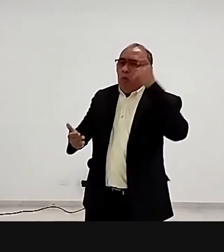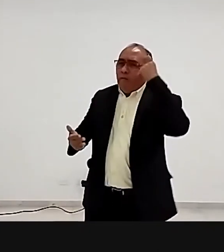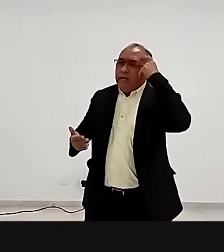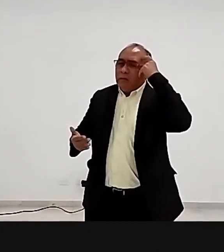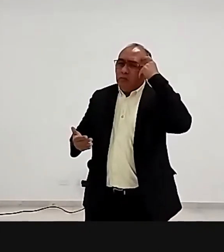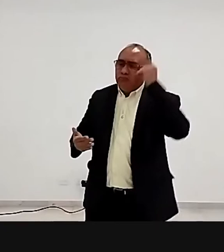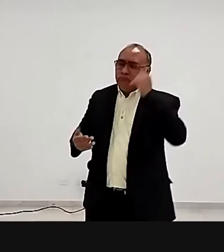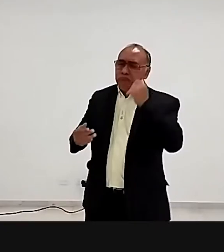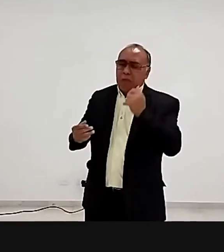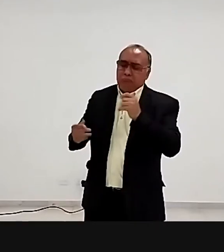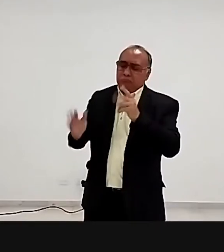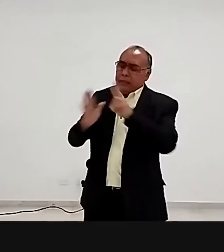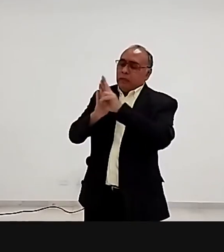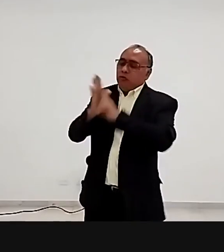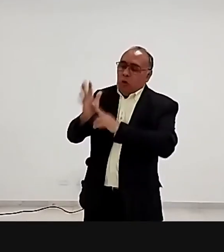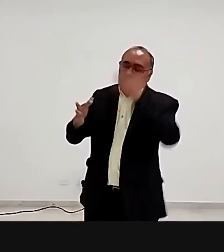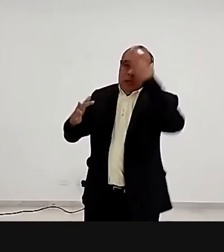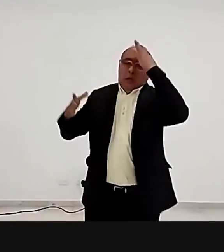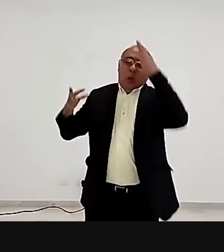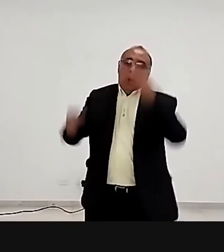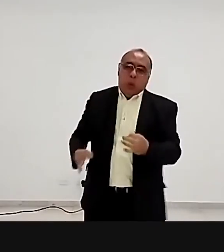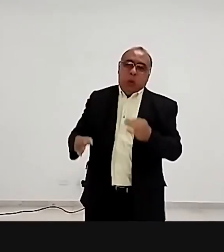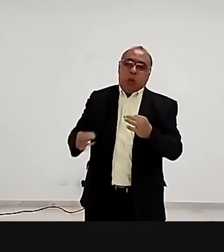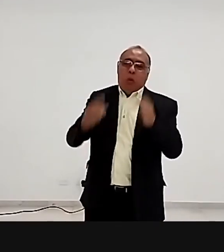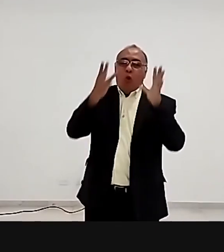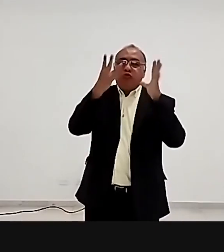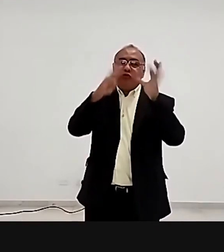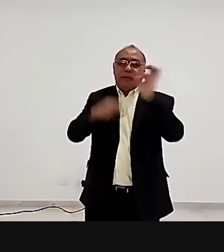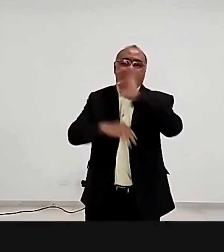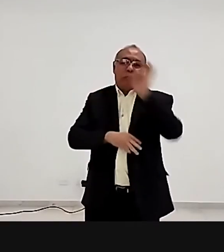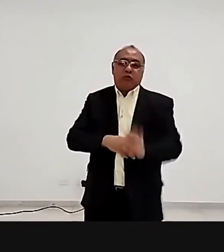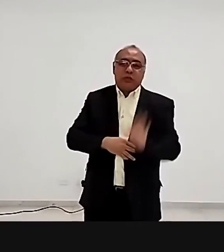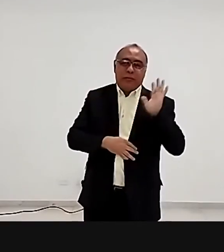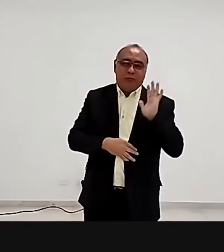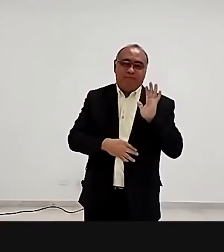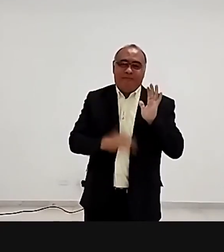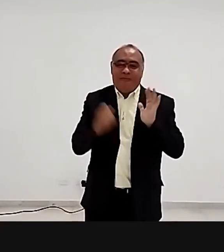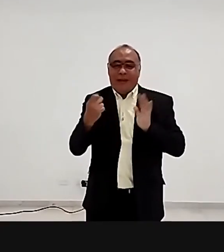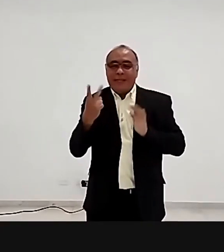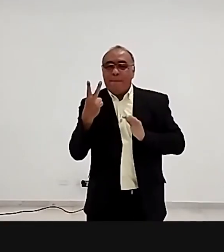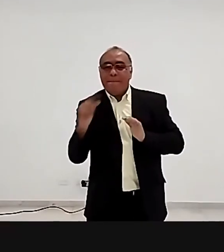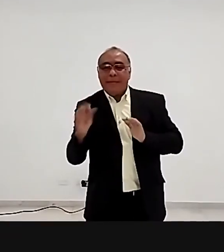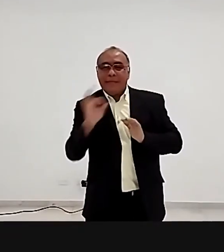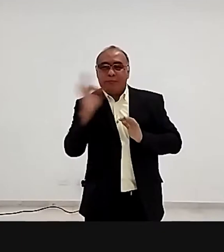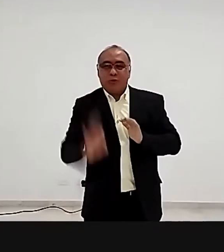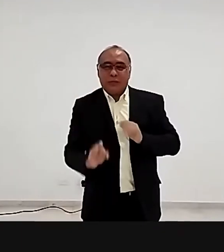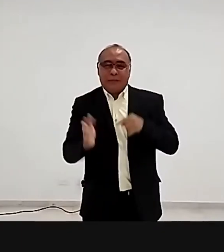nosotros nuevamente las clases a los actores que nos han acompañado